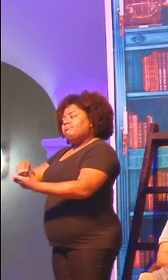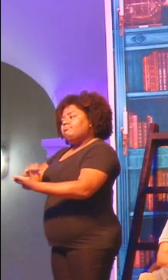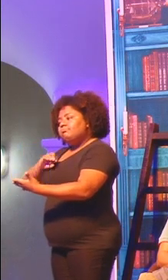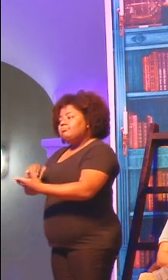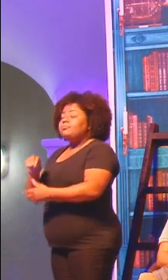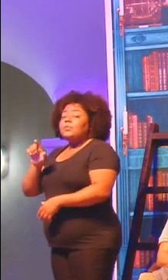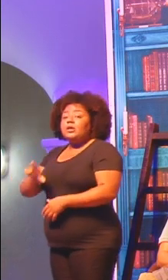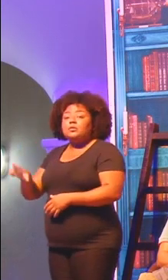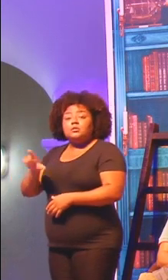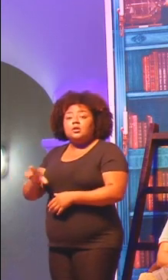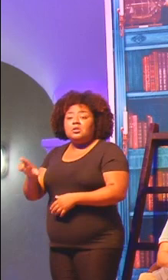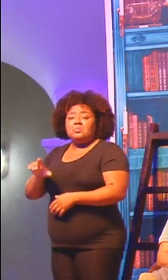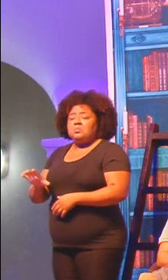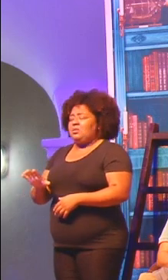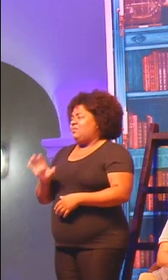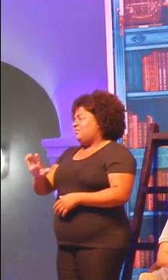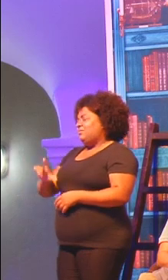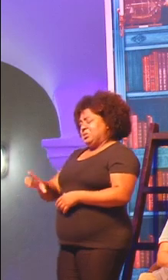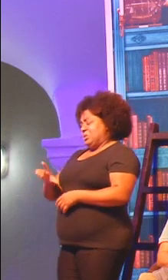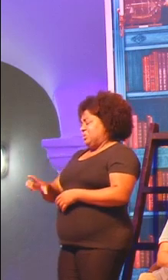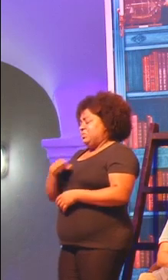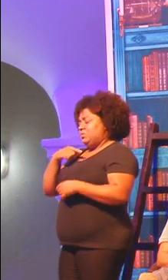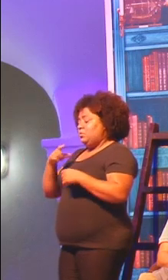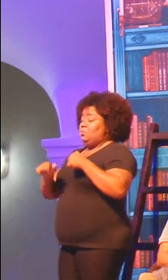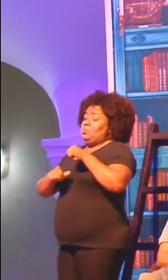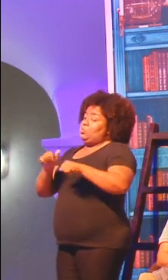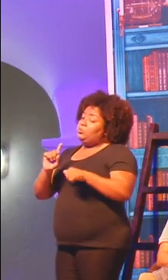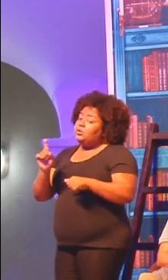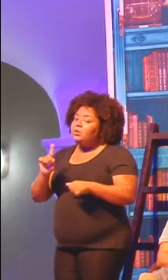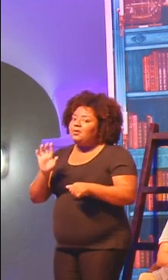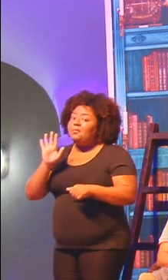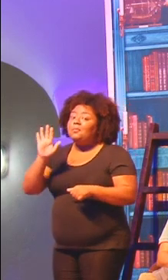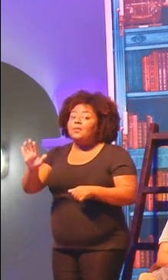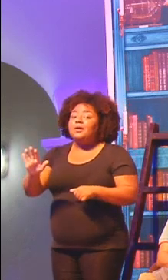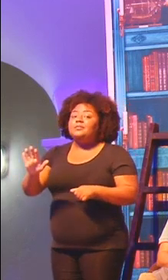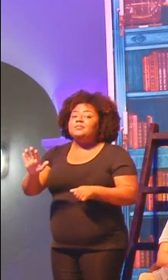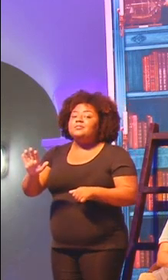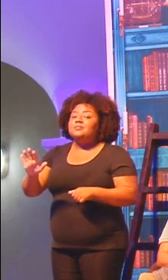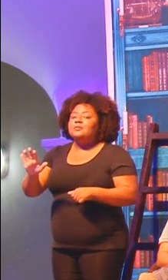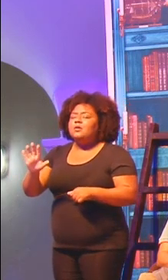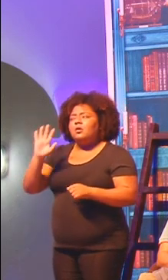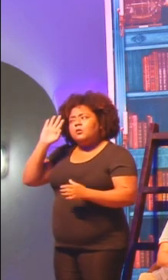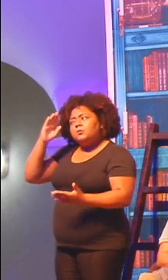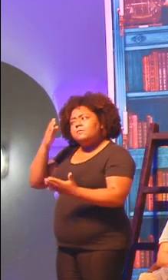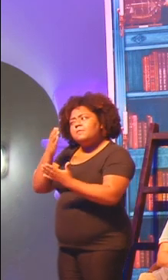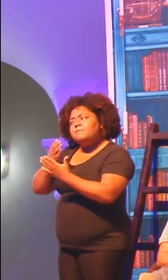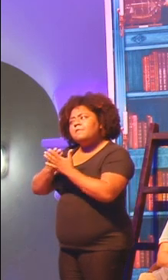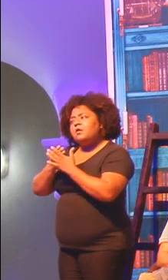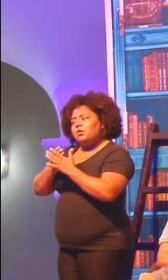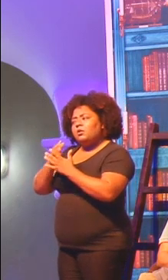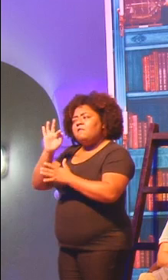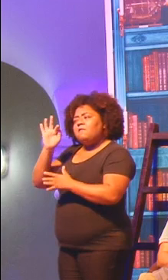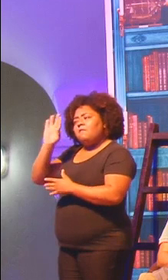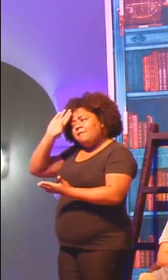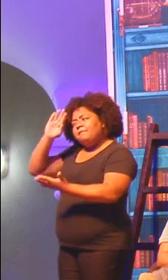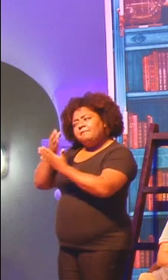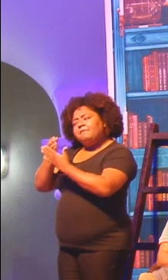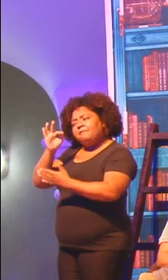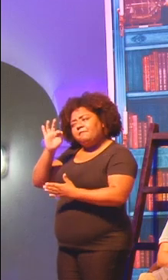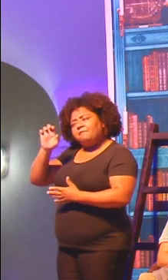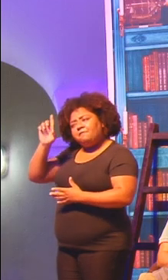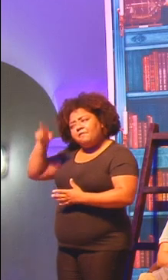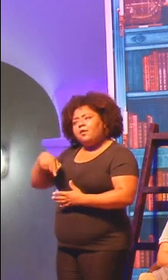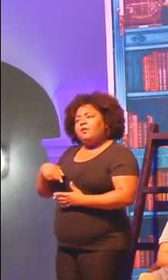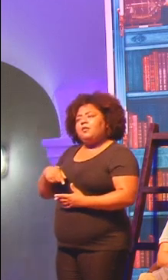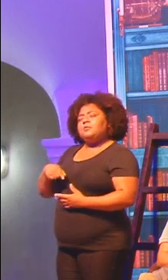apesar de achar que ela não muda muita coisa, eu tenho uma fé, uma crença pessoal que na literatura